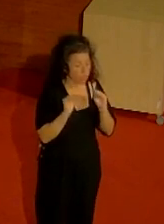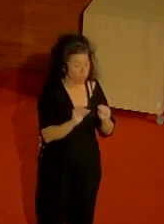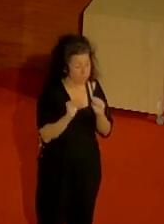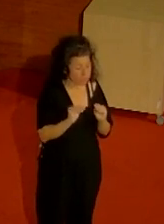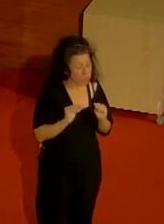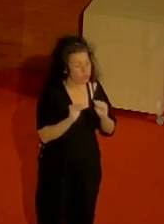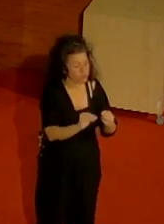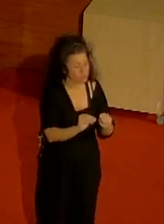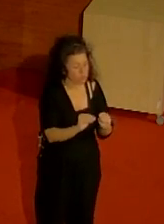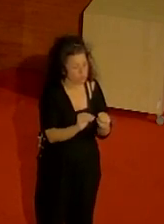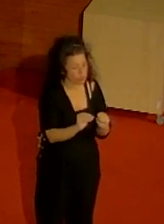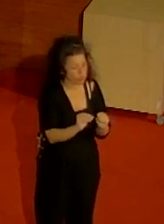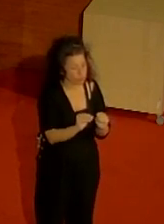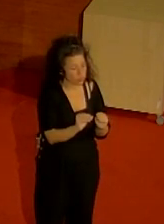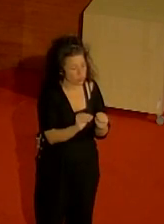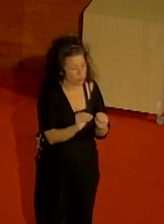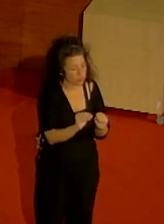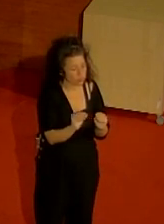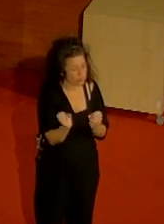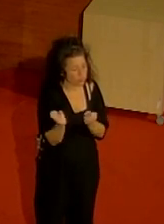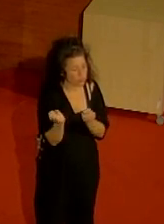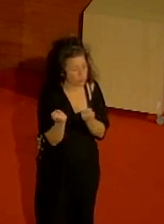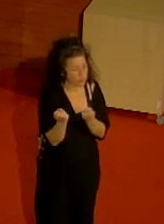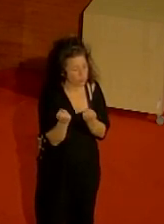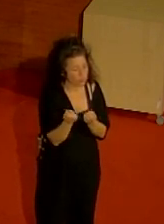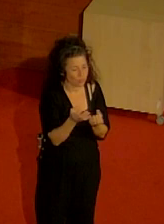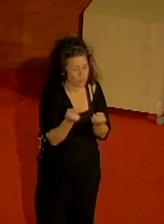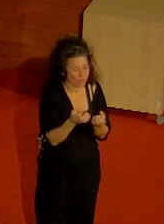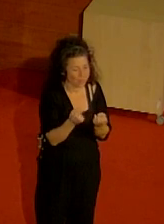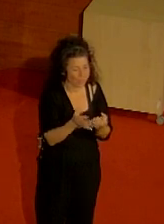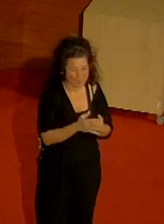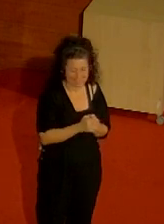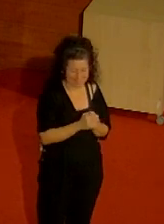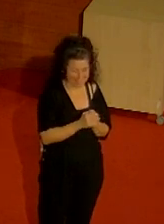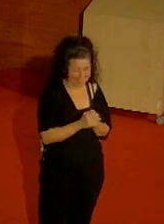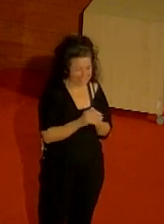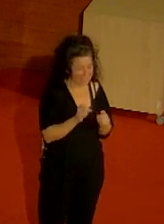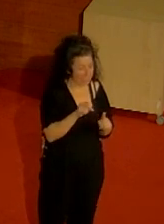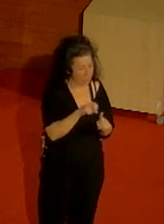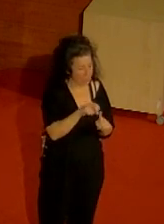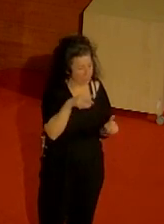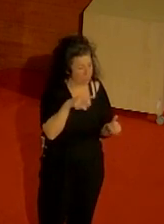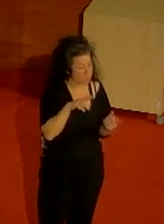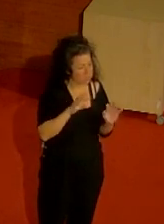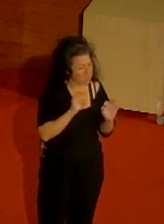que, a ver, claro, es que... ¿no? Y al final eso es una mirada muy concreta sobre las